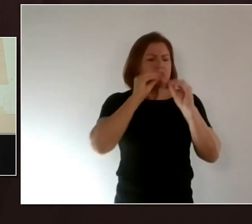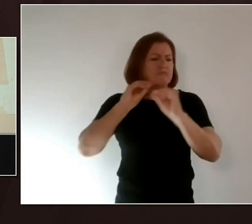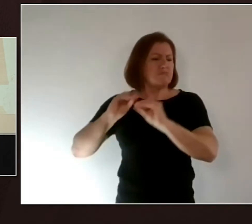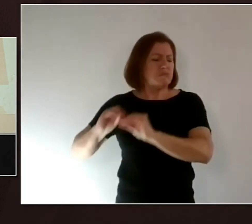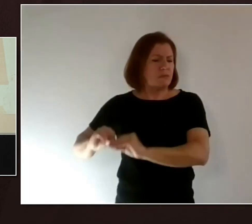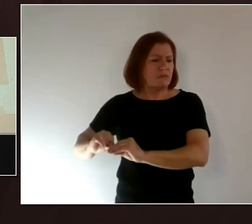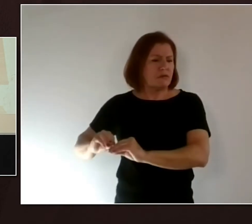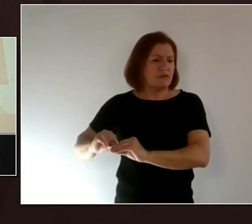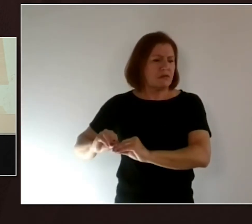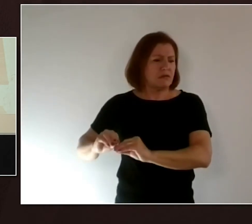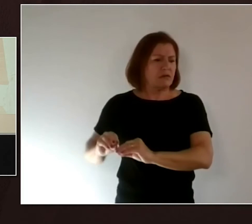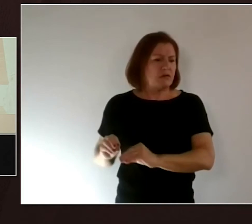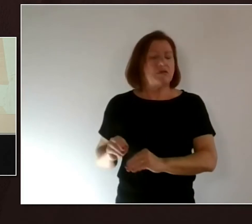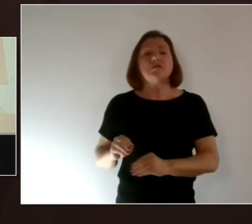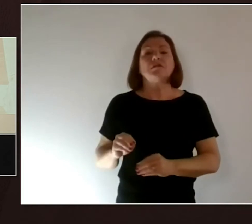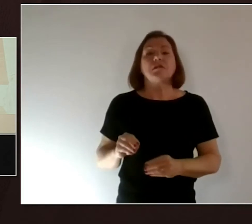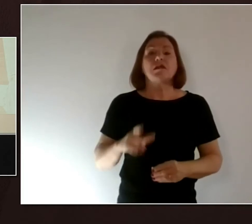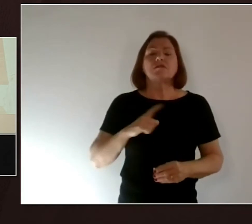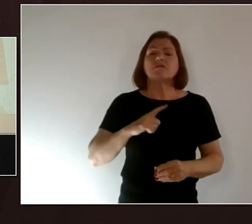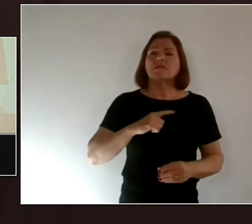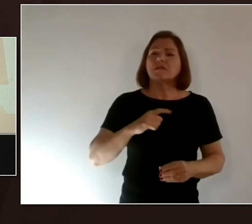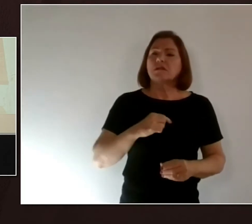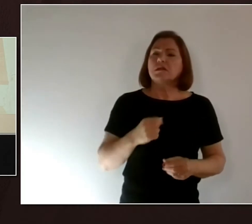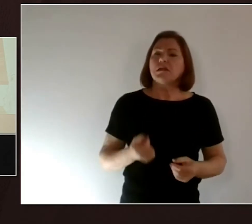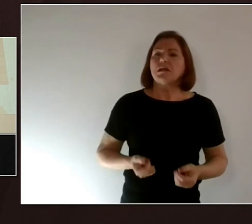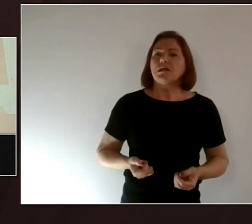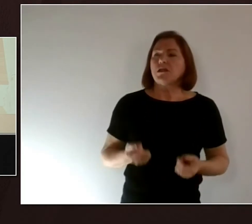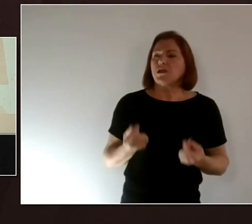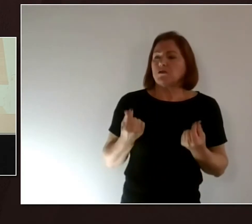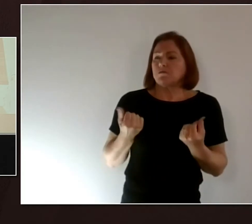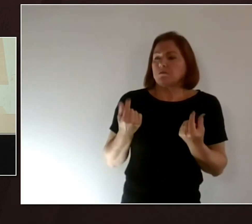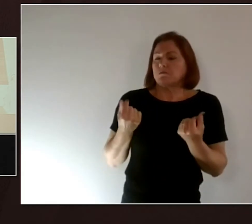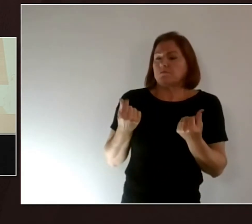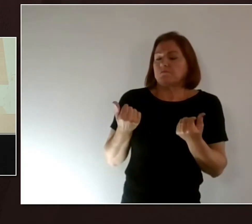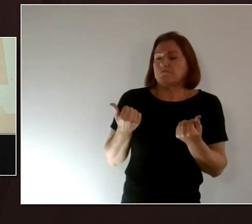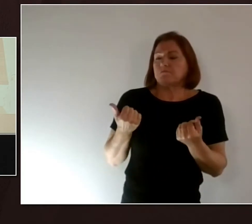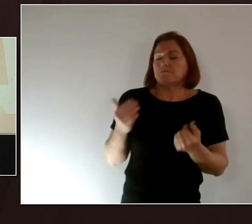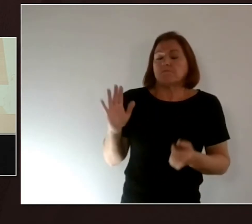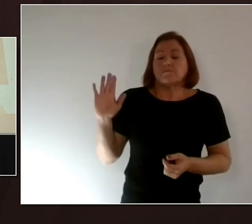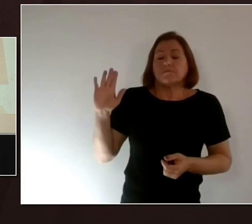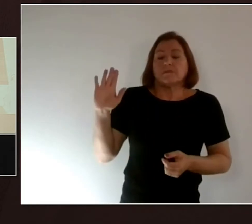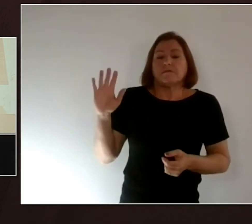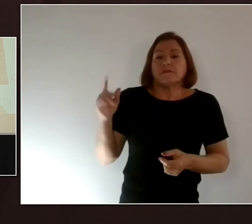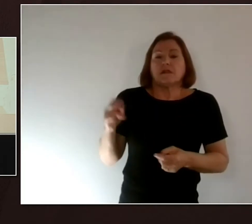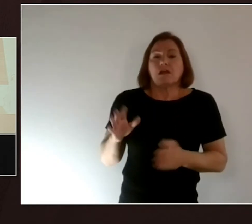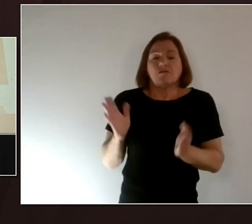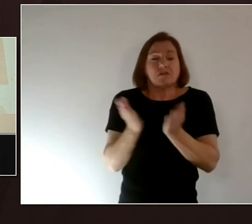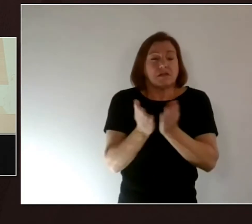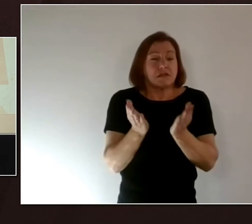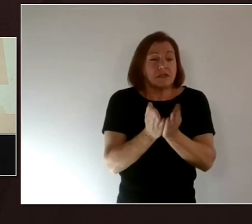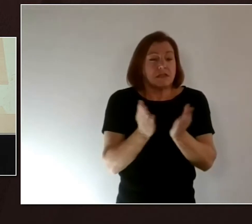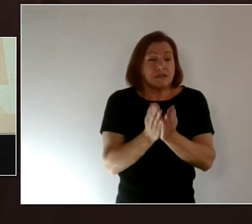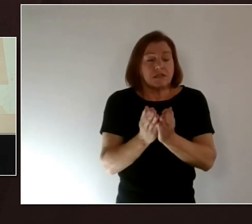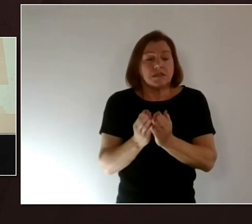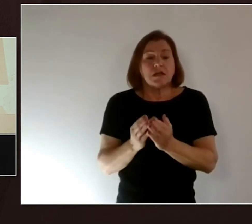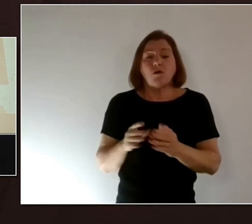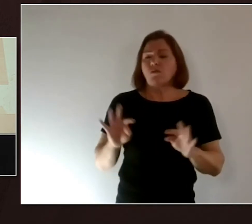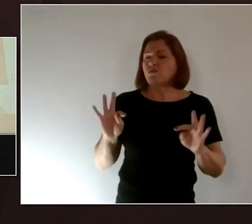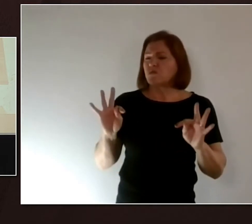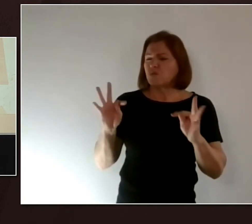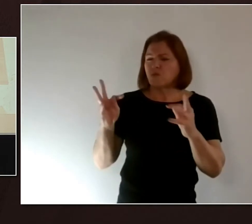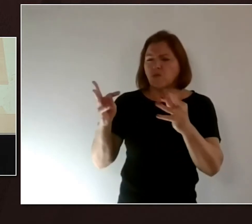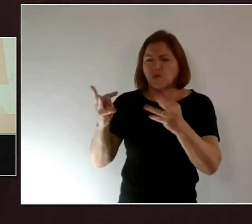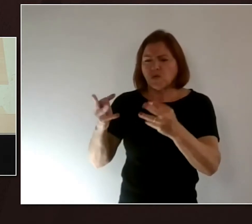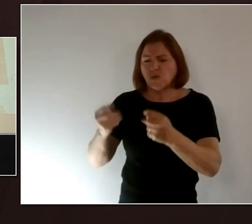e privilégios civis. Cristãos de todos os níveis deveriam ser destruídos e